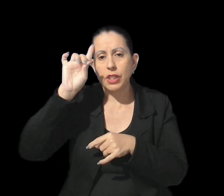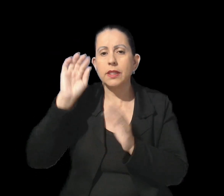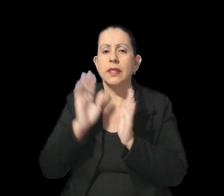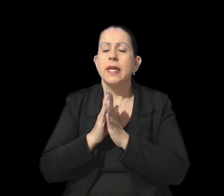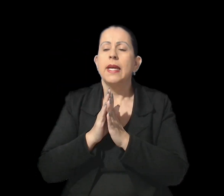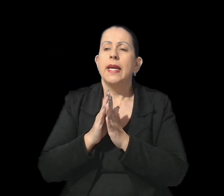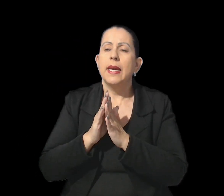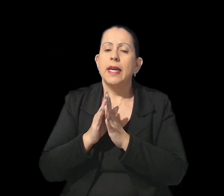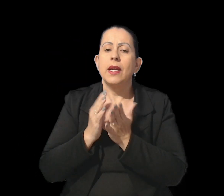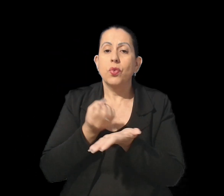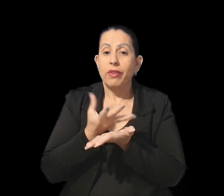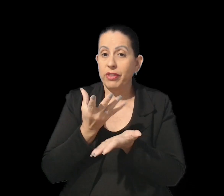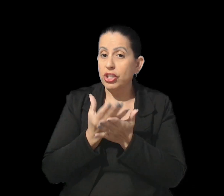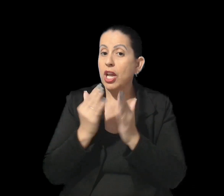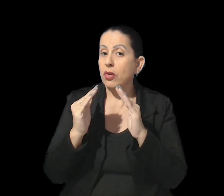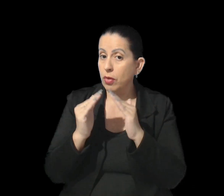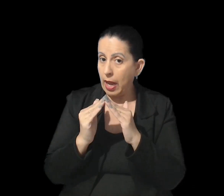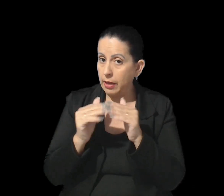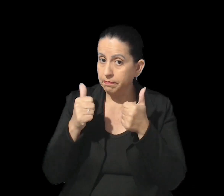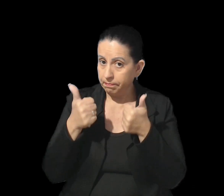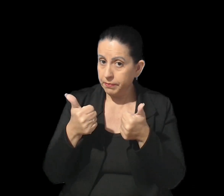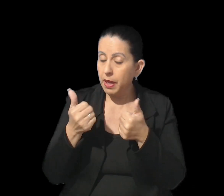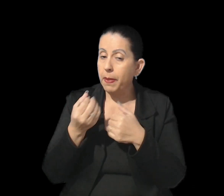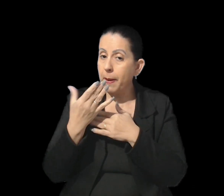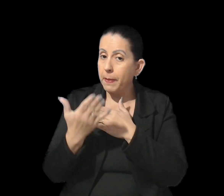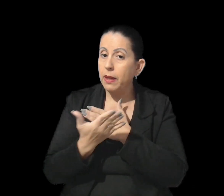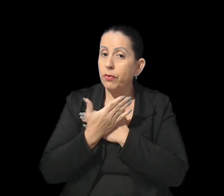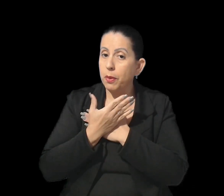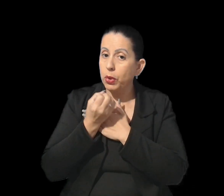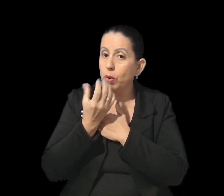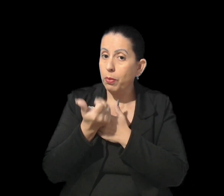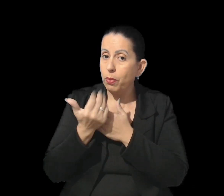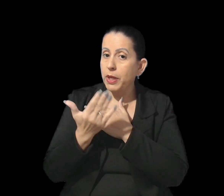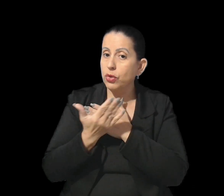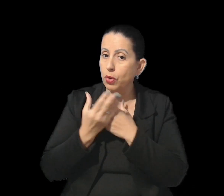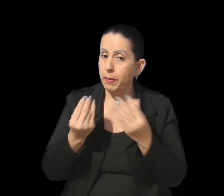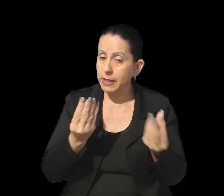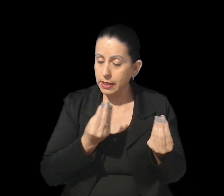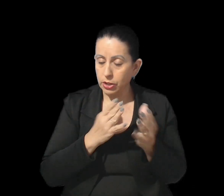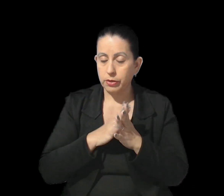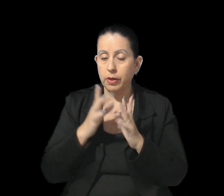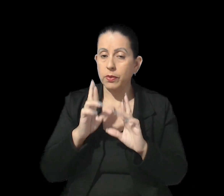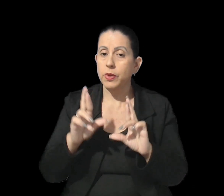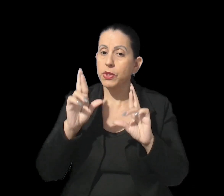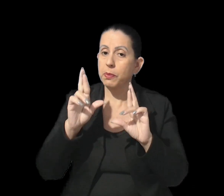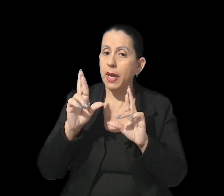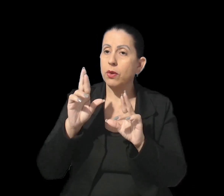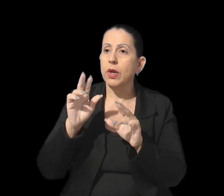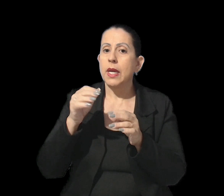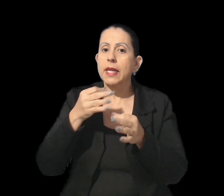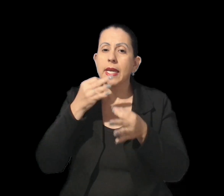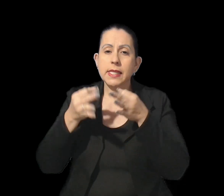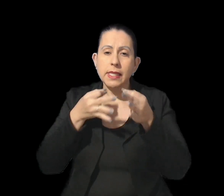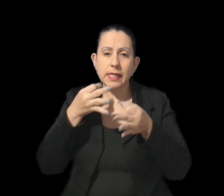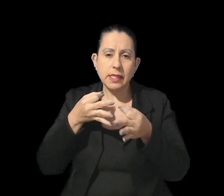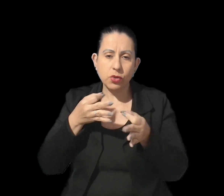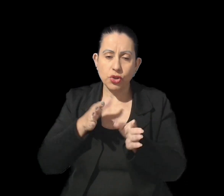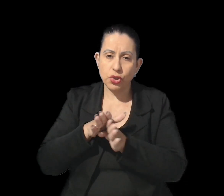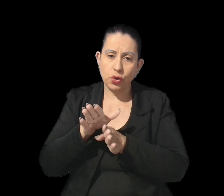dias o Evangelho no lar. E para mim foi muito bom, me ajudou bastante. Então eu espero que essas sugestões